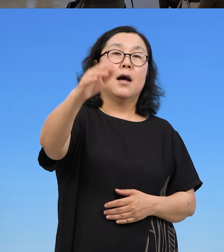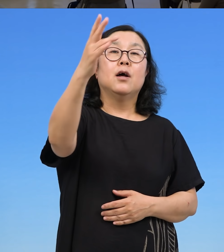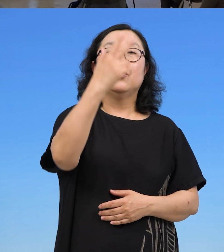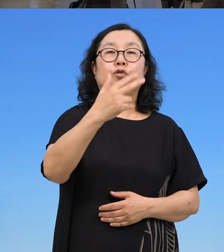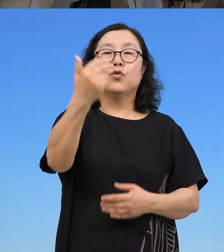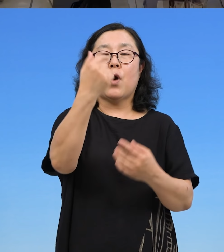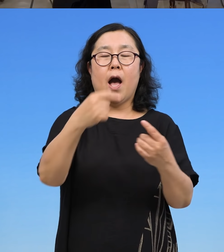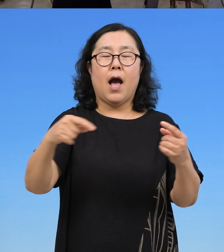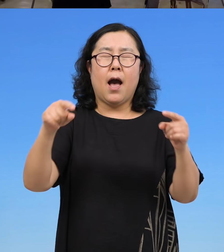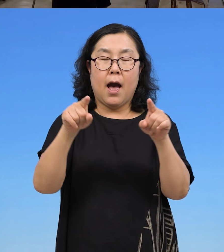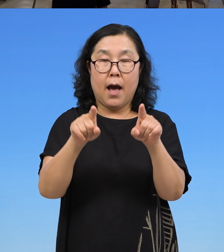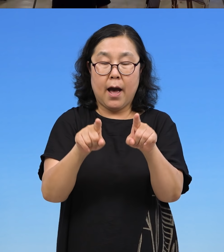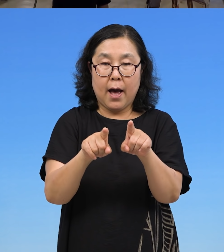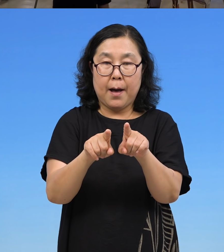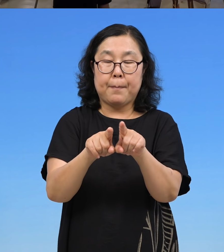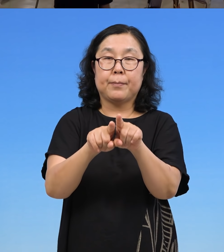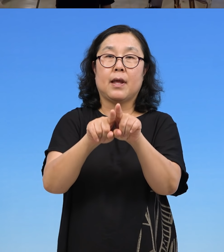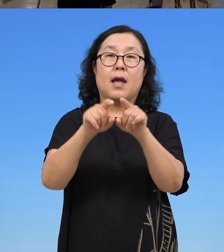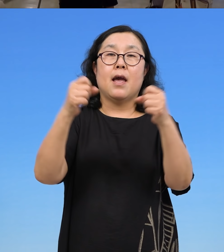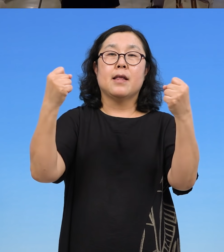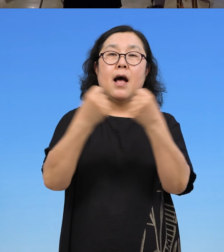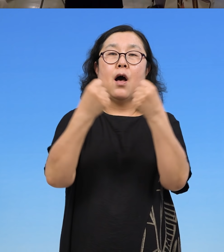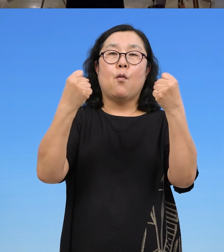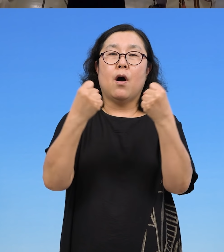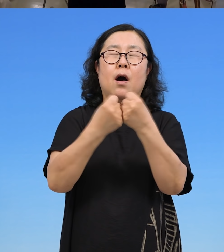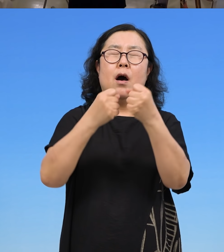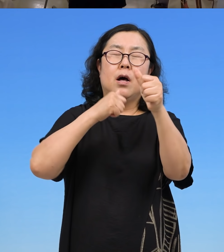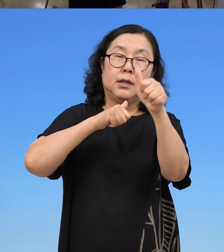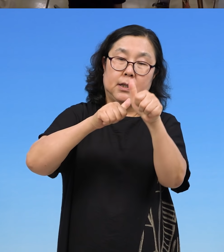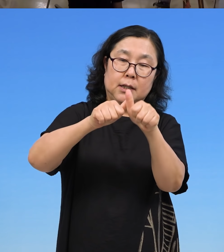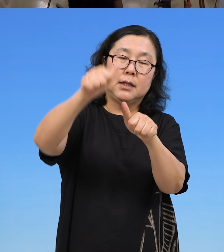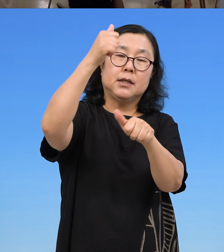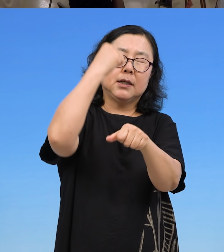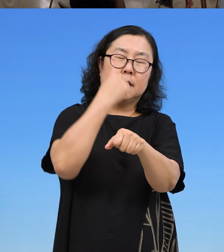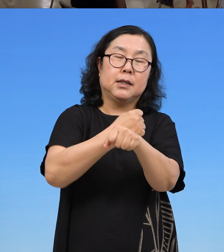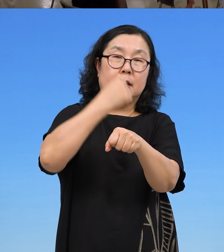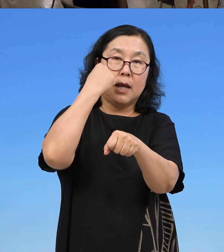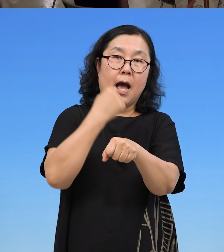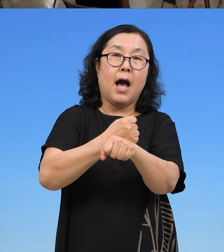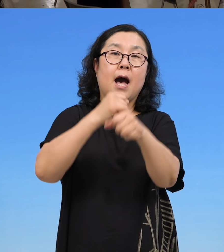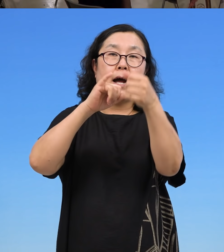주와 함께 싸워 승리하리라 싸워